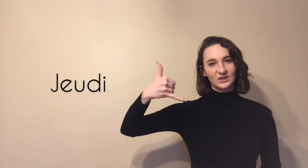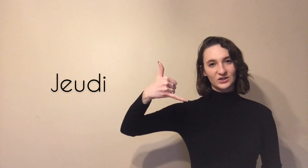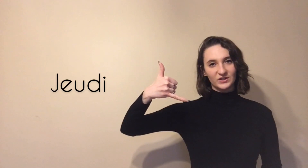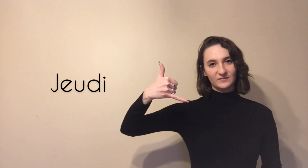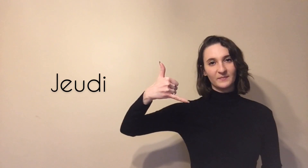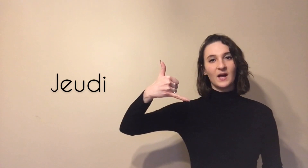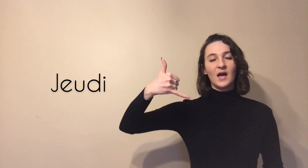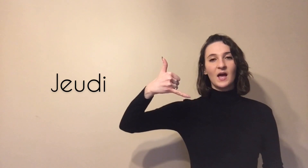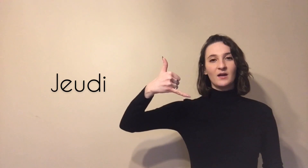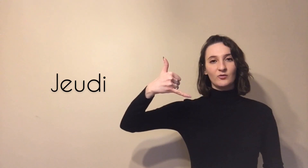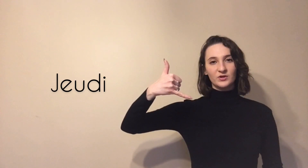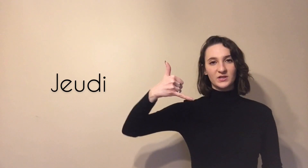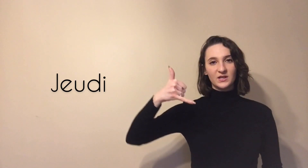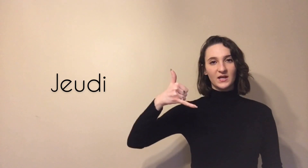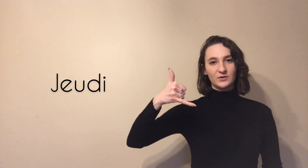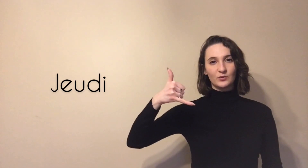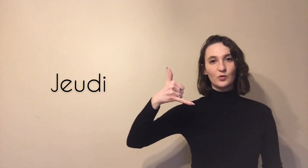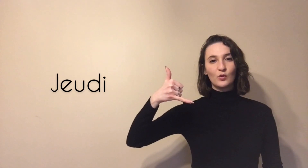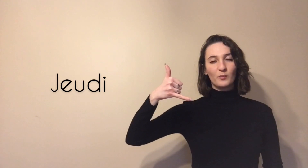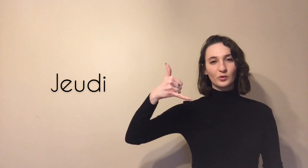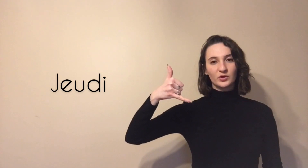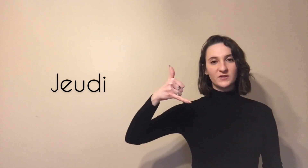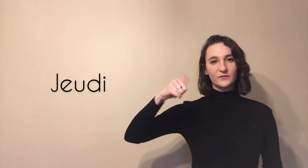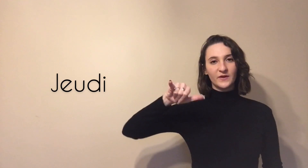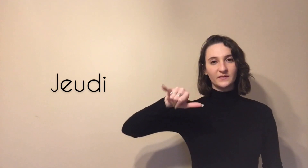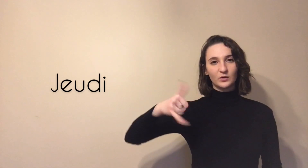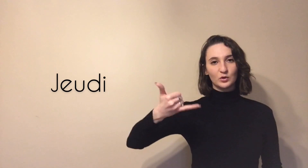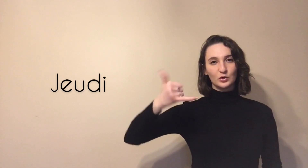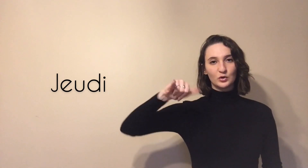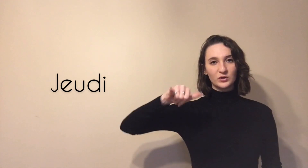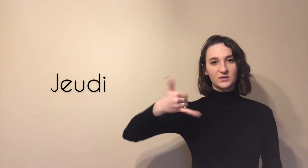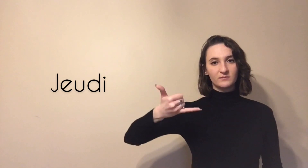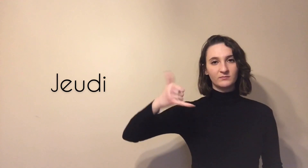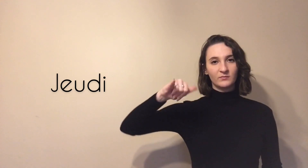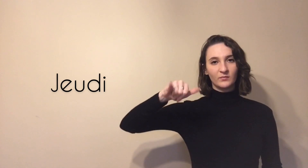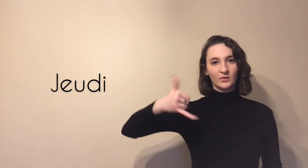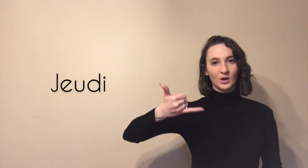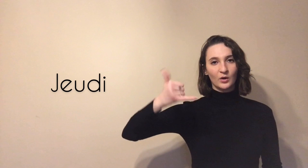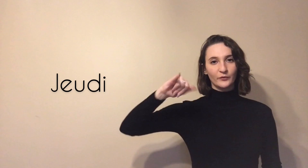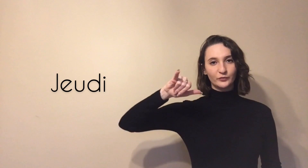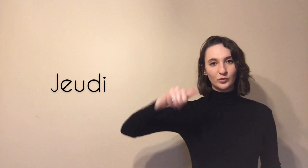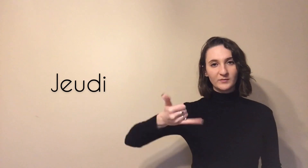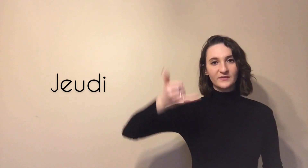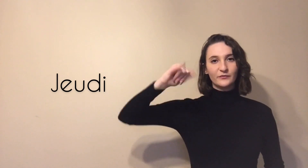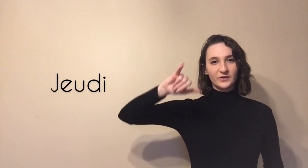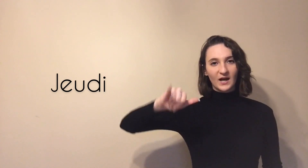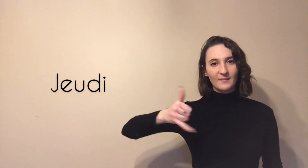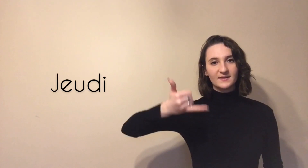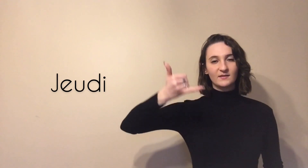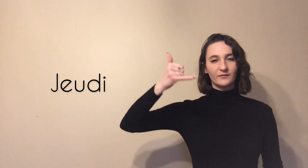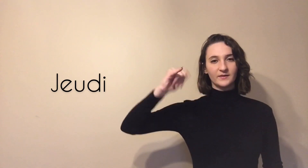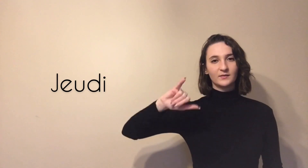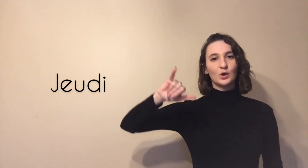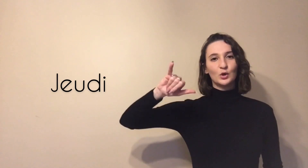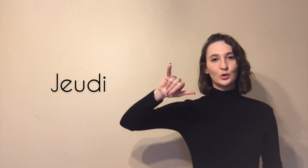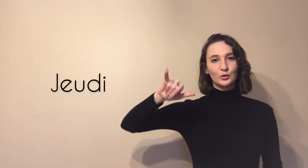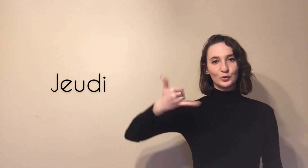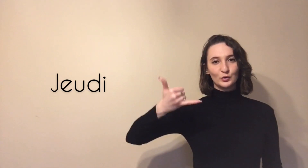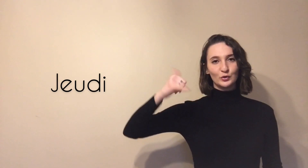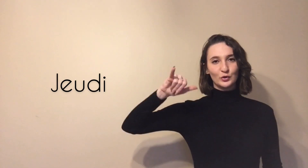J. Le J, et du coup, pour jeudi, vous faites jeudi. Comme si vous veniez ramasser en fait. Jeudi.